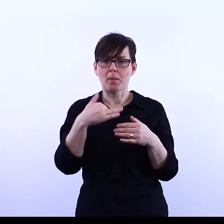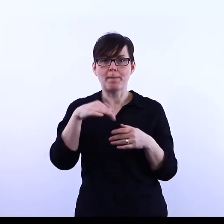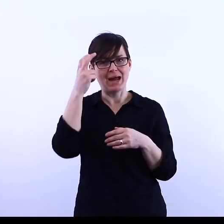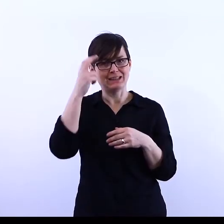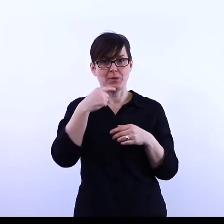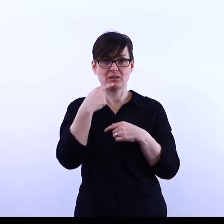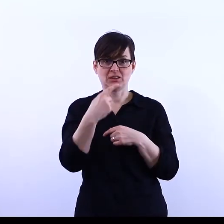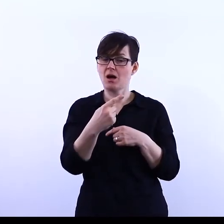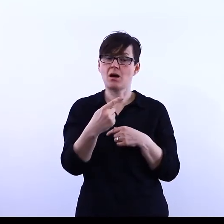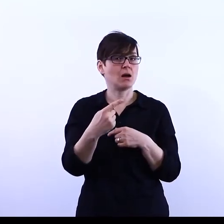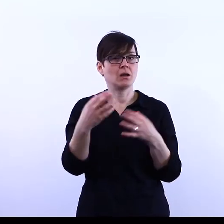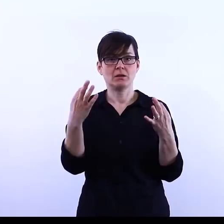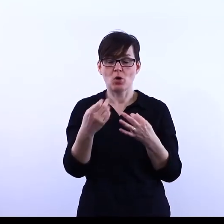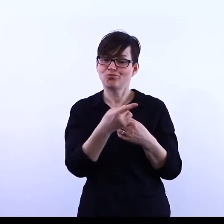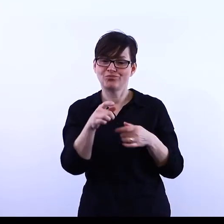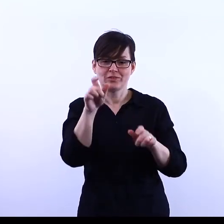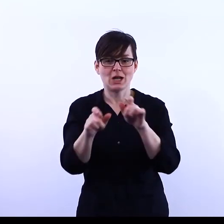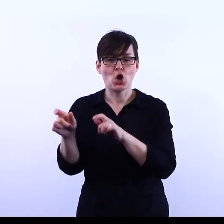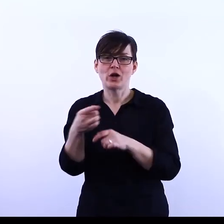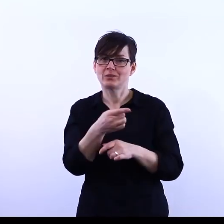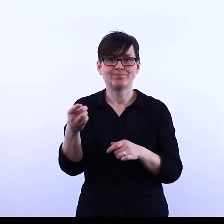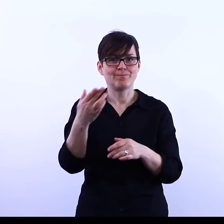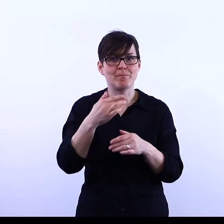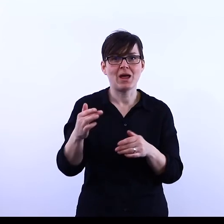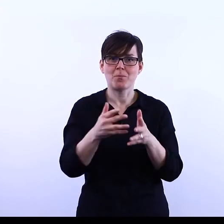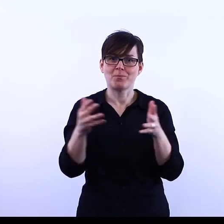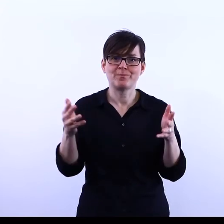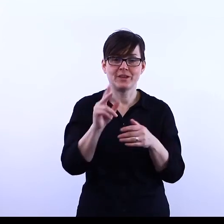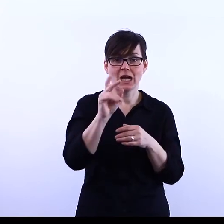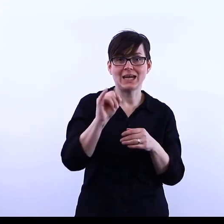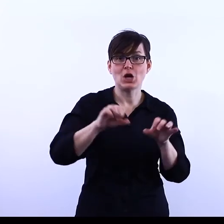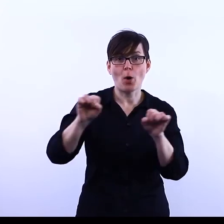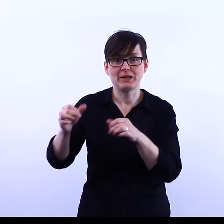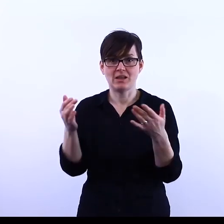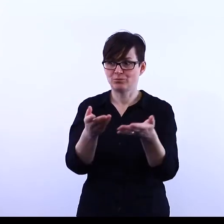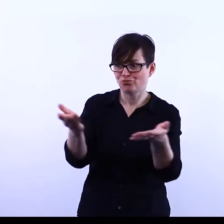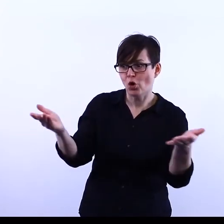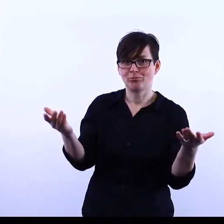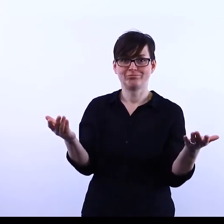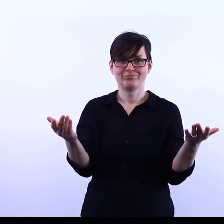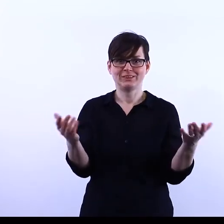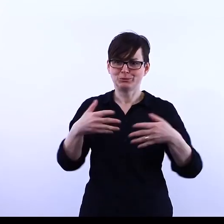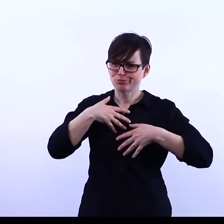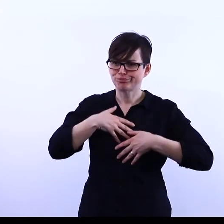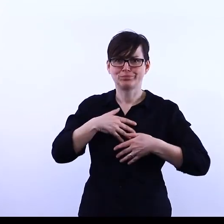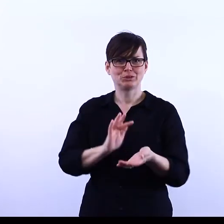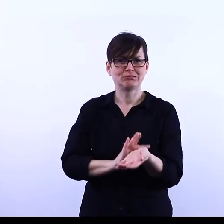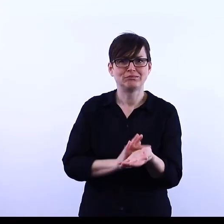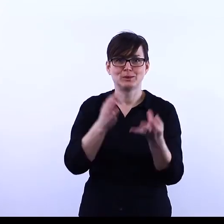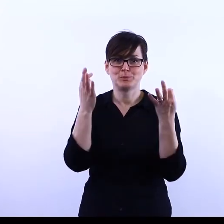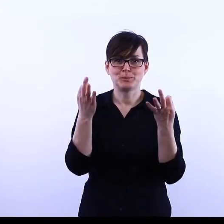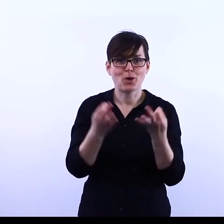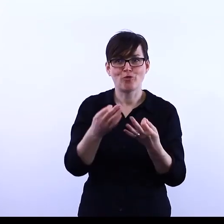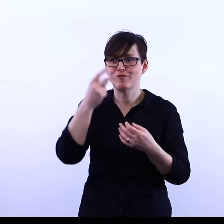brauchen auch breitere KI-Kompetenz. Wir brauchen Leute, die ein grundlegendes Verständnis darüber haben, was